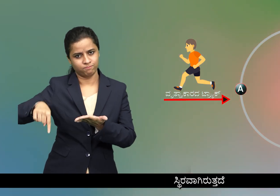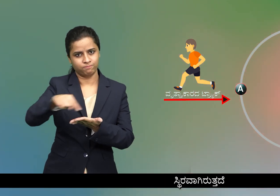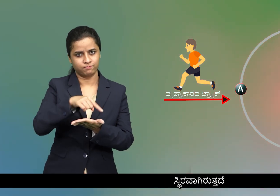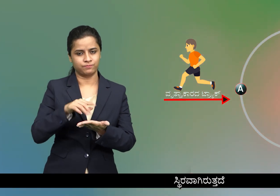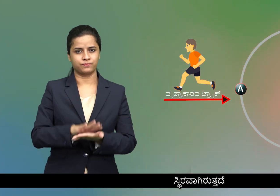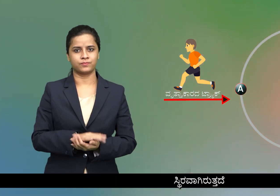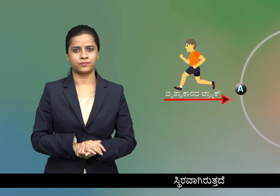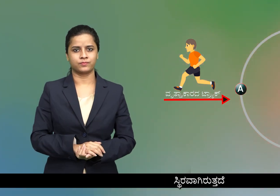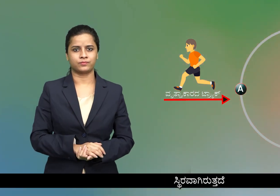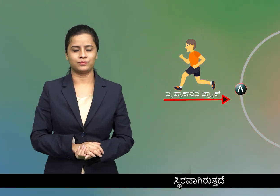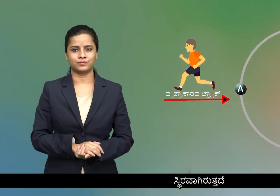ಅದು ಸ್ಥಿರವಾಗಿರುತ್ತೆ.